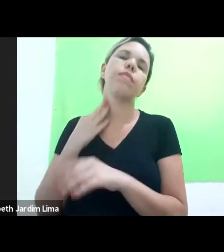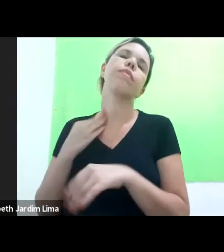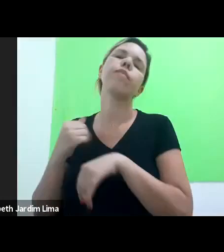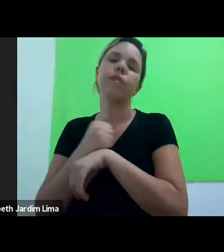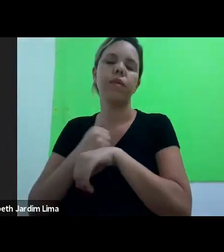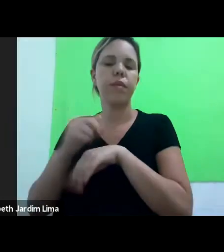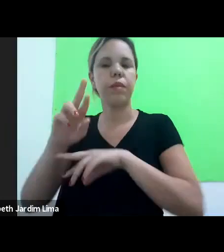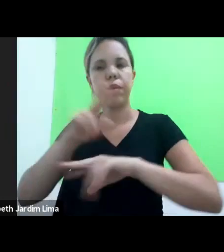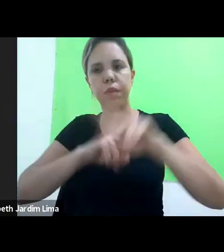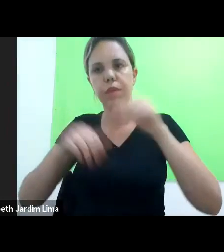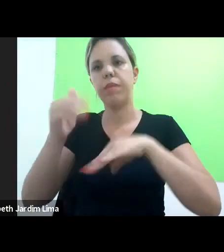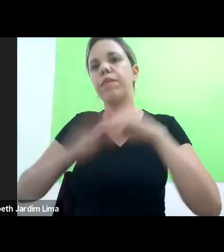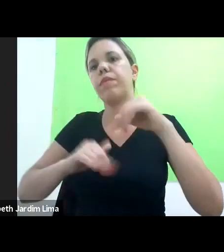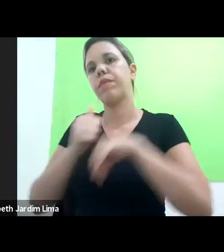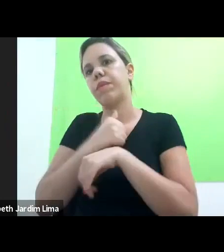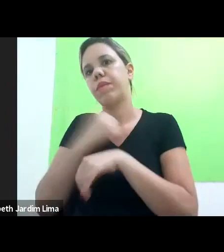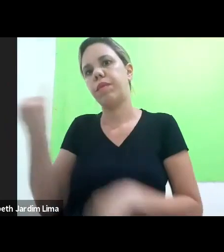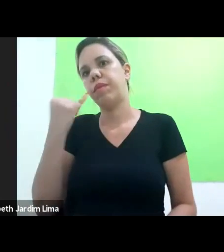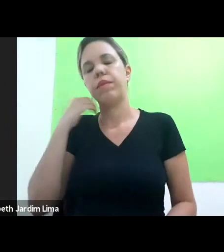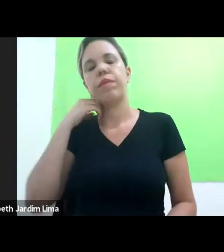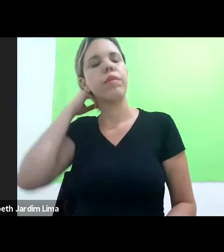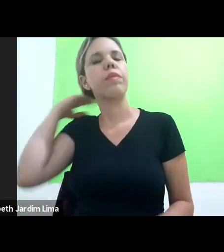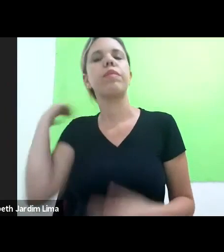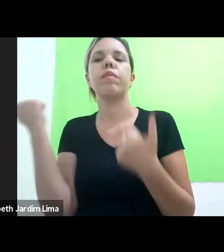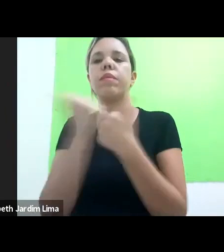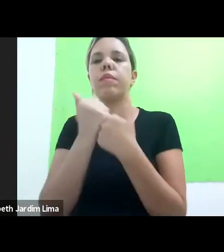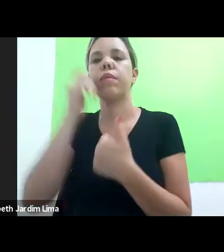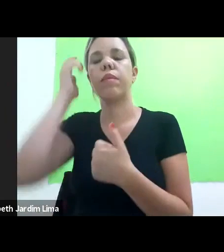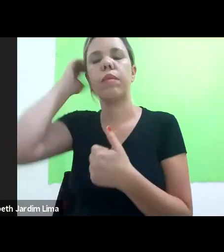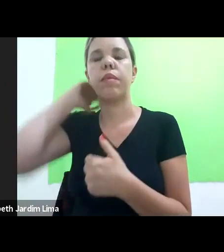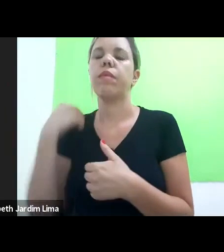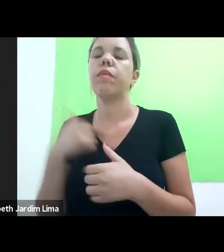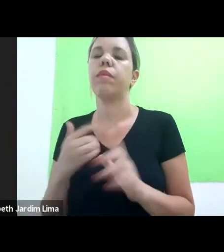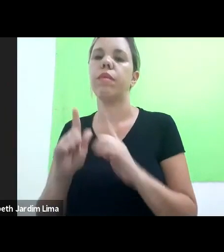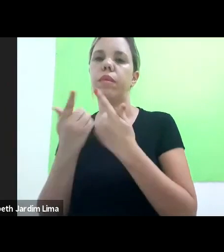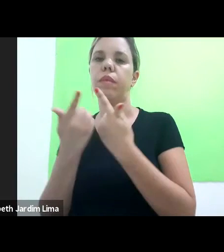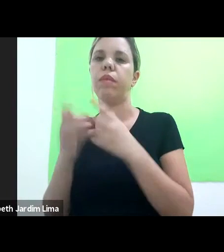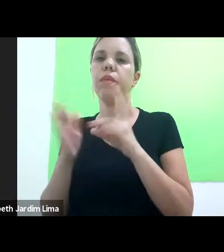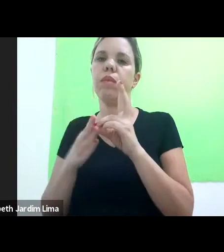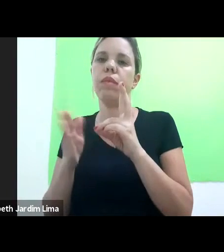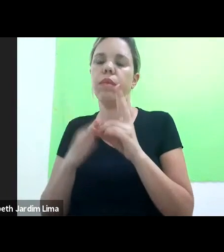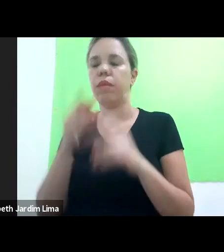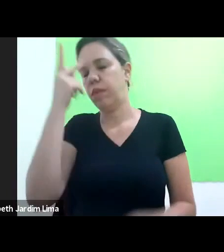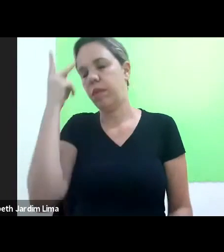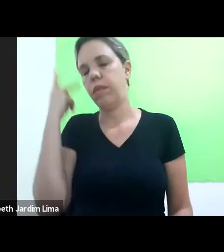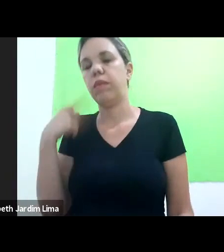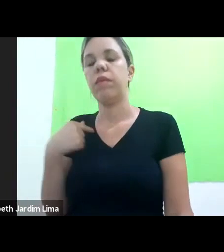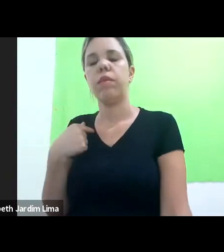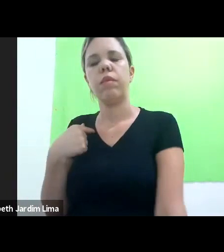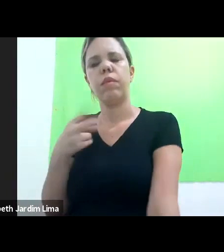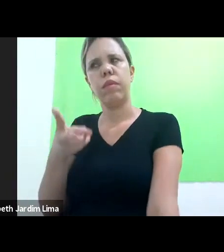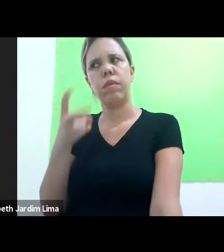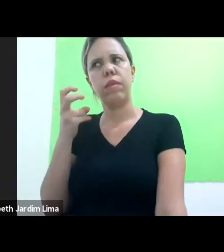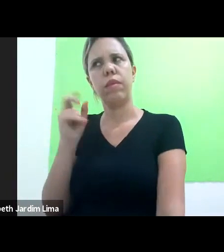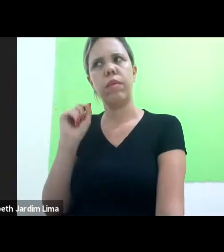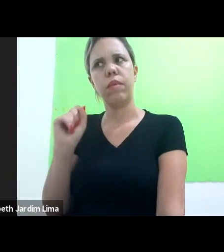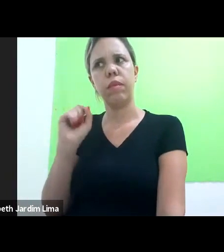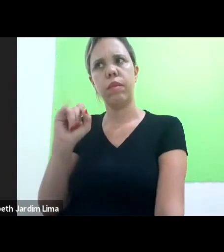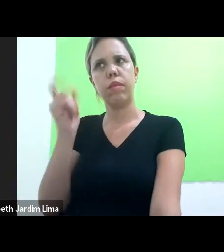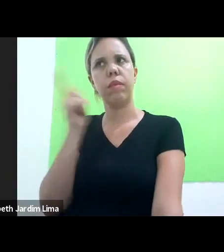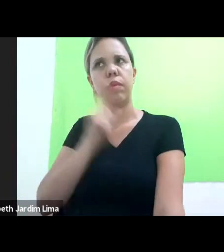profissionais importantes para suprir necessidades da minha comunidade e da minha gente. E eu percebi que se eu fosse ser